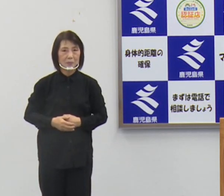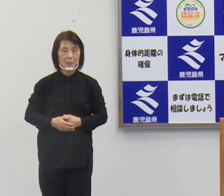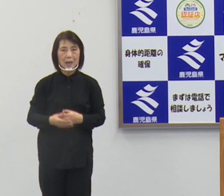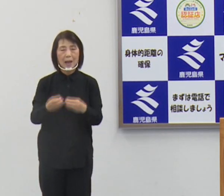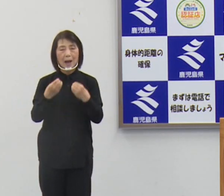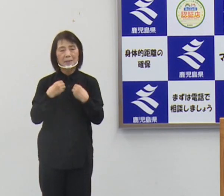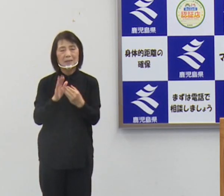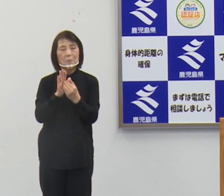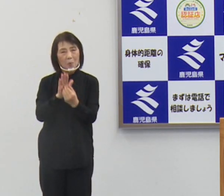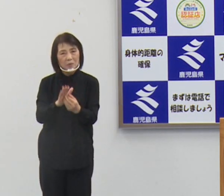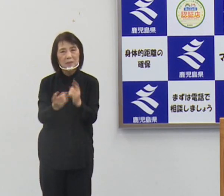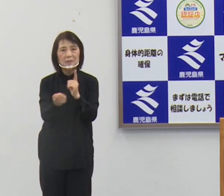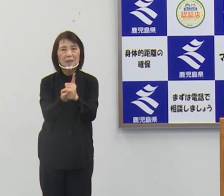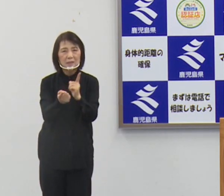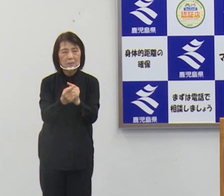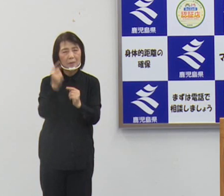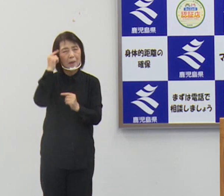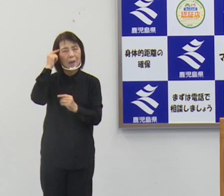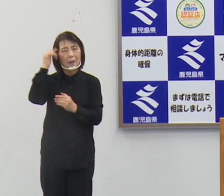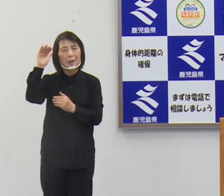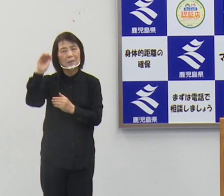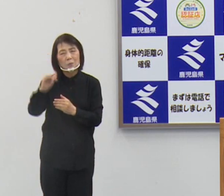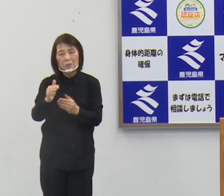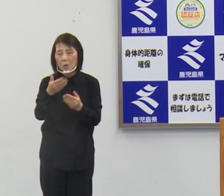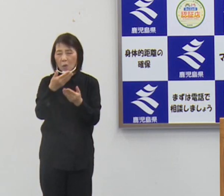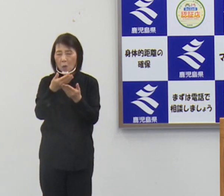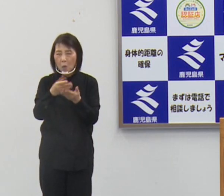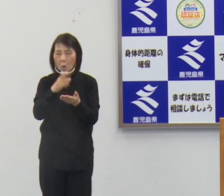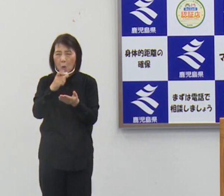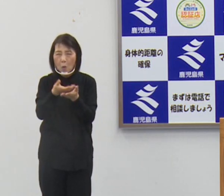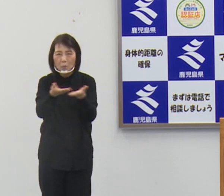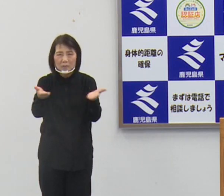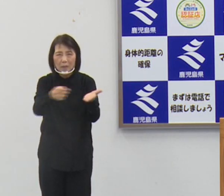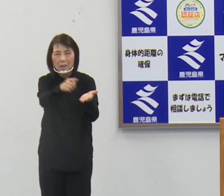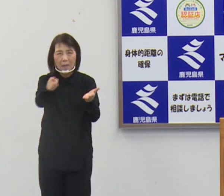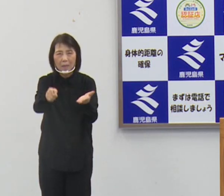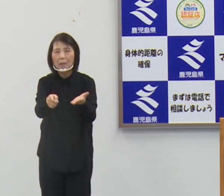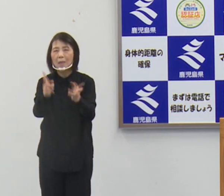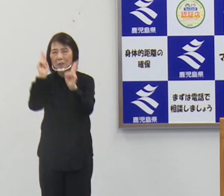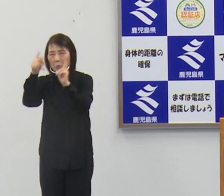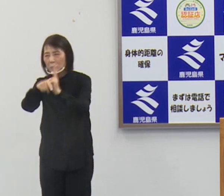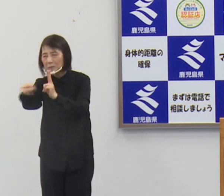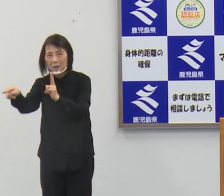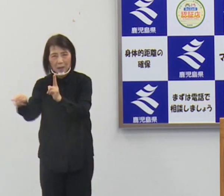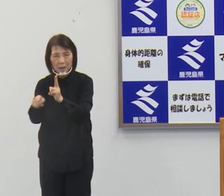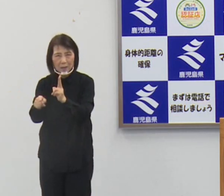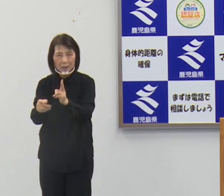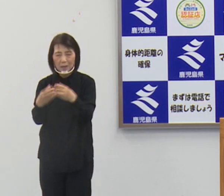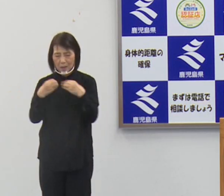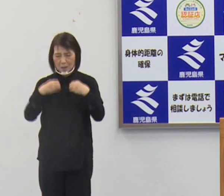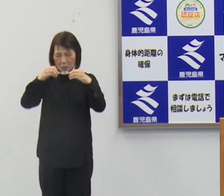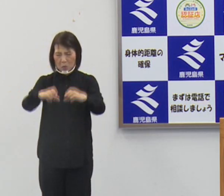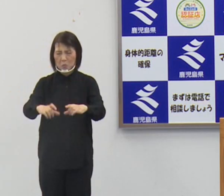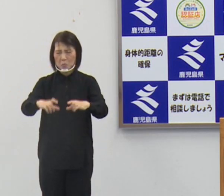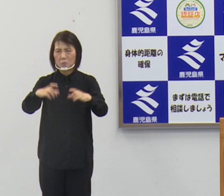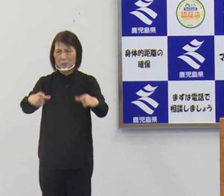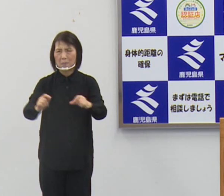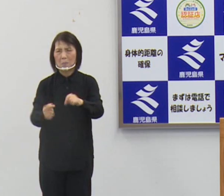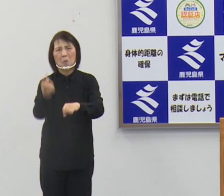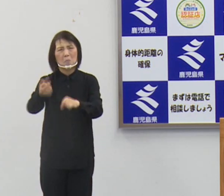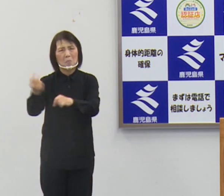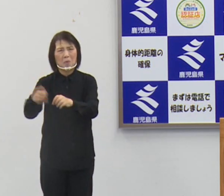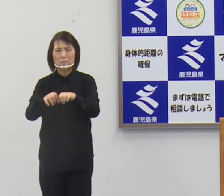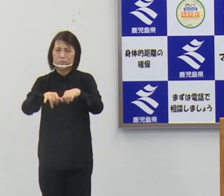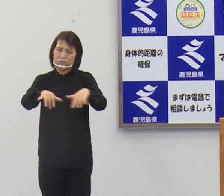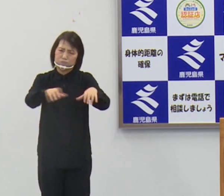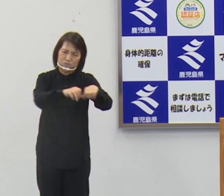防止対策の意識が低い飲食店や利用者の方によってクラスターが発生するなど感染が広